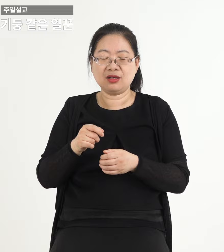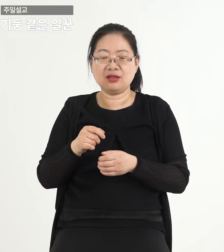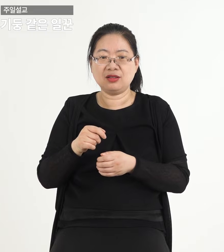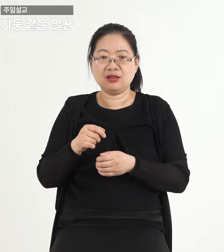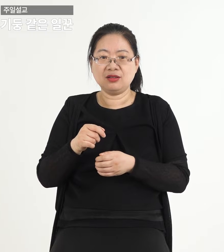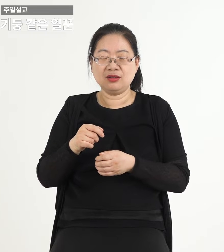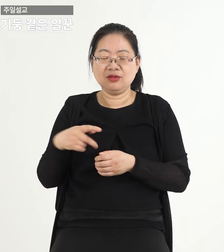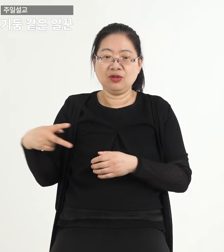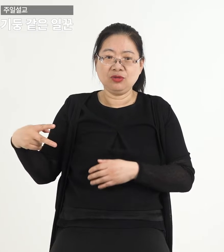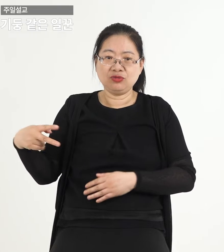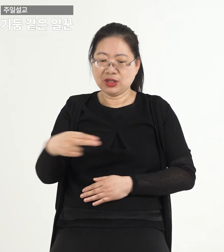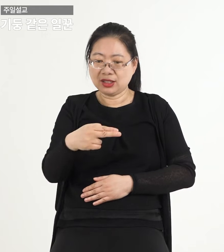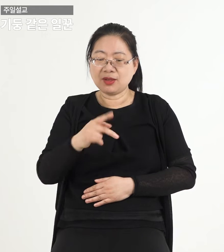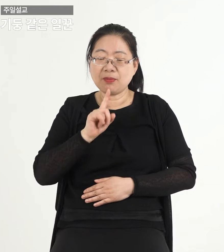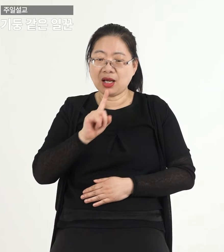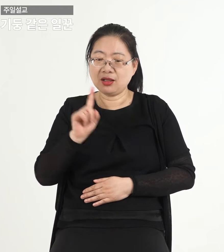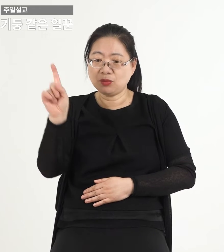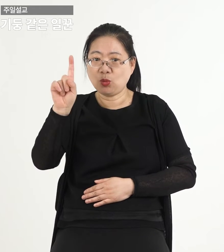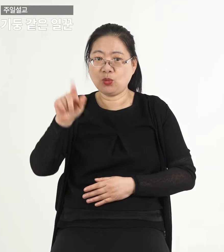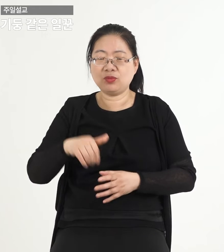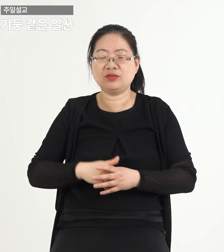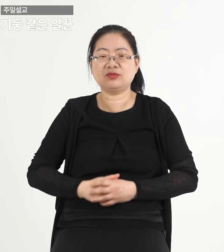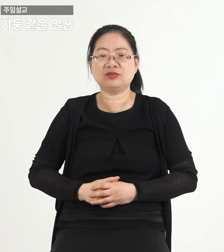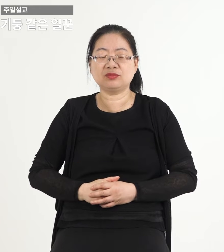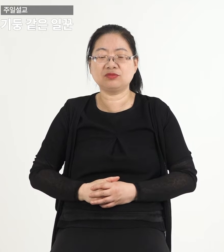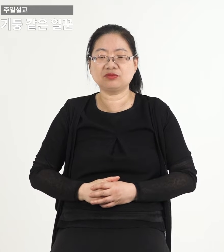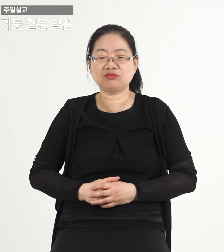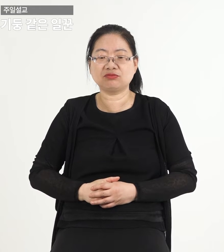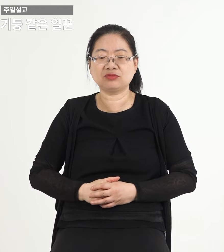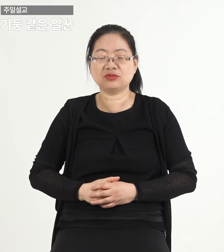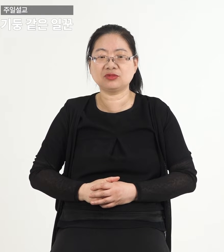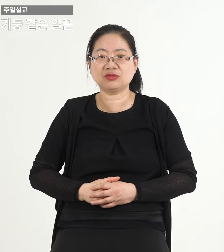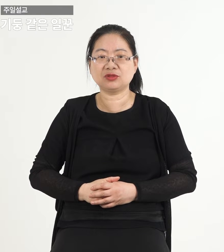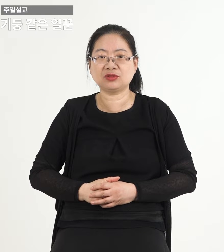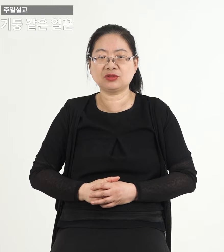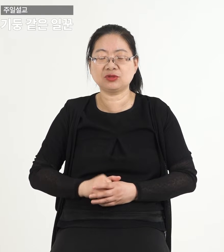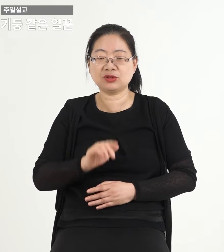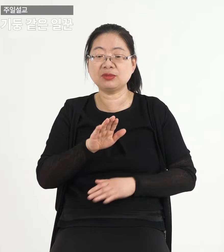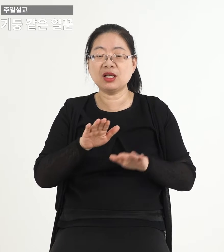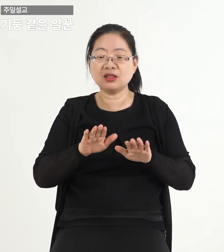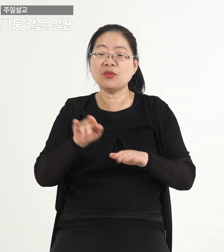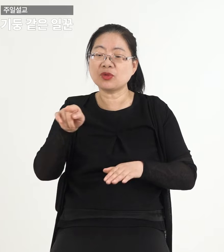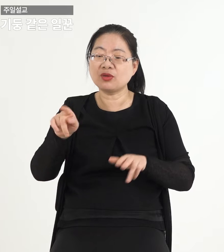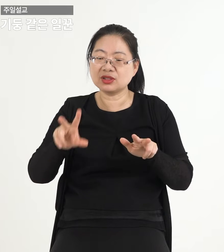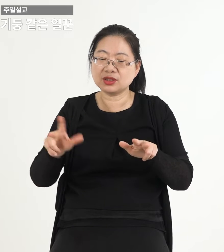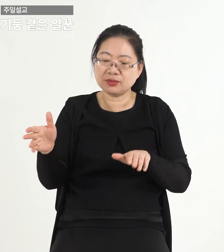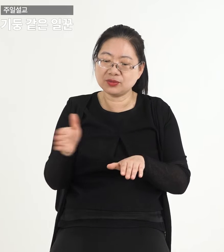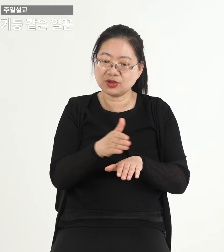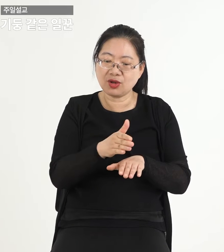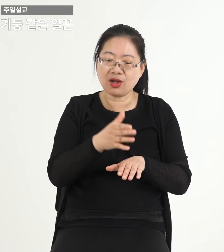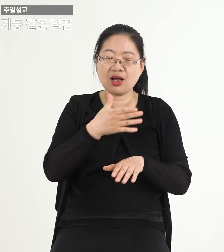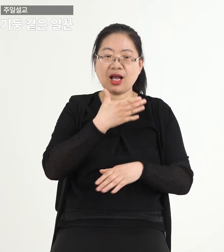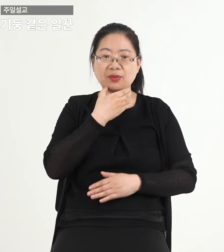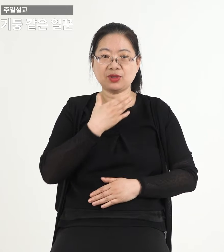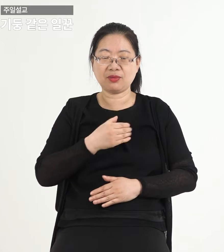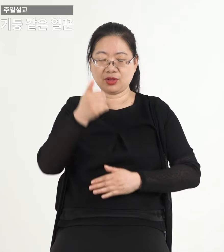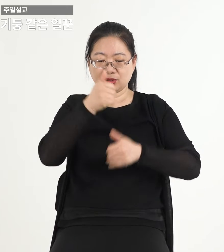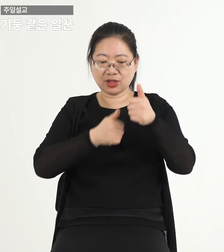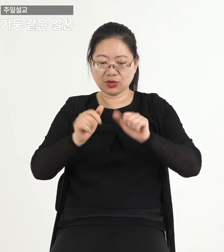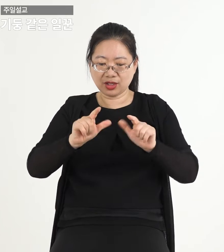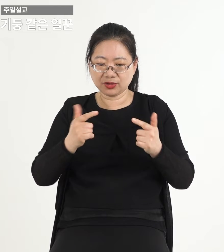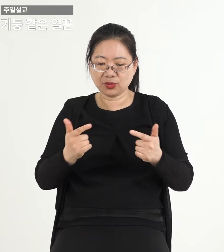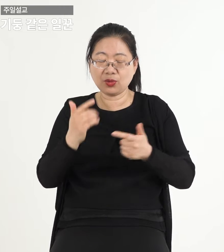거렸어요. 출교라는 것은 완전히 유대 공동체에서 아브라함의 자손이 아니고 우리 민족이